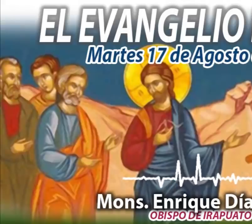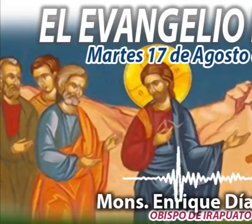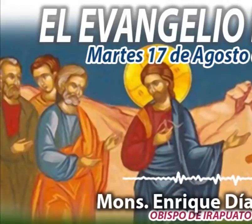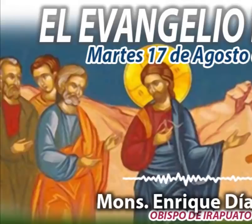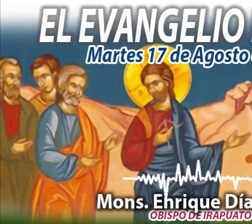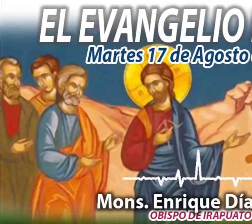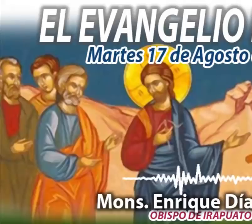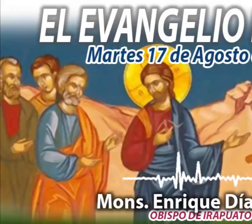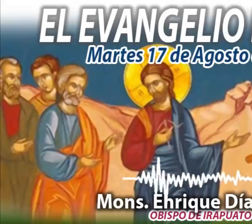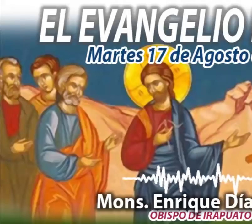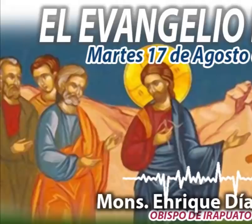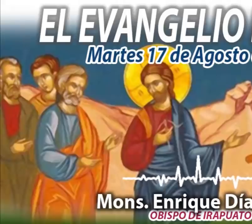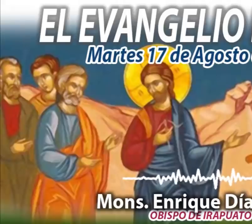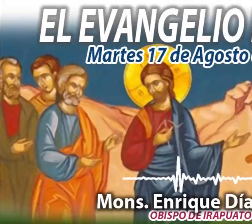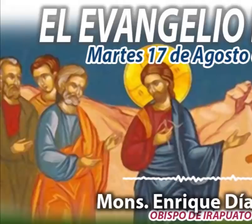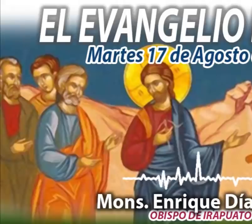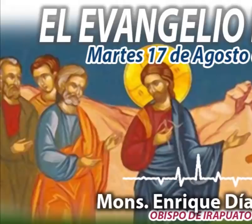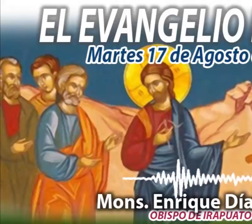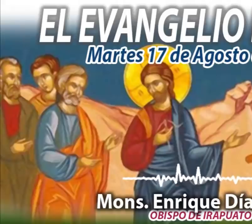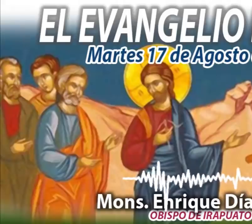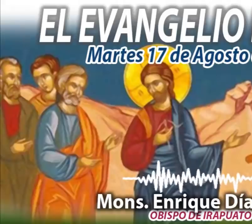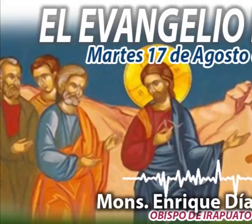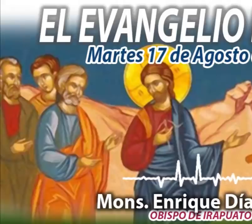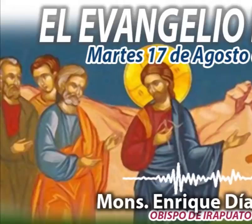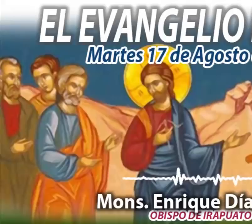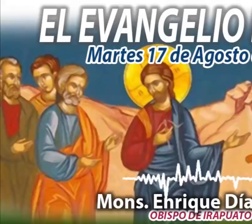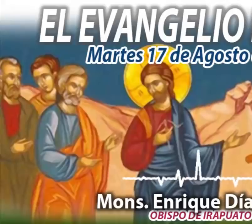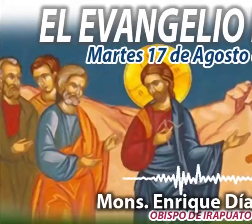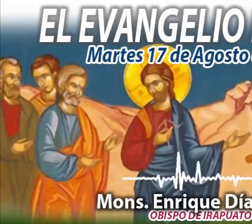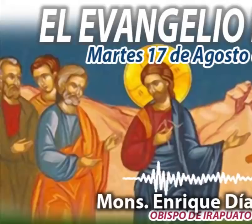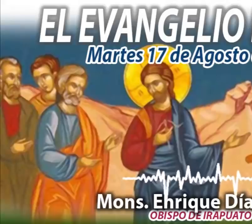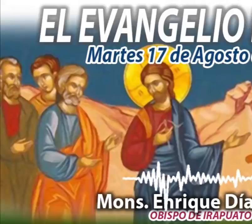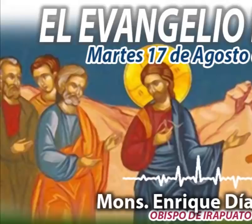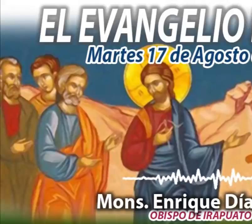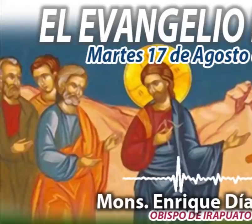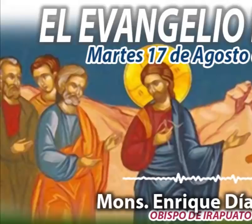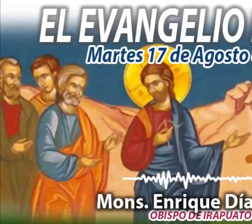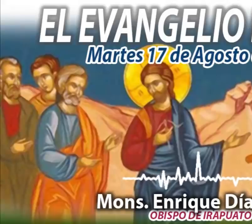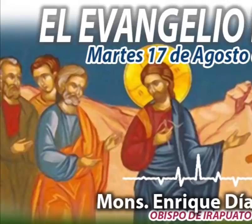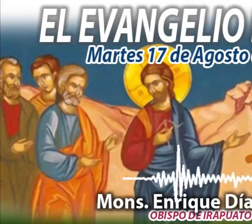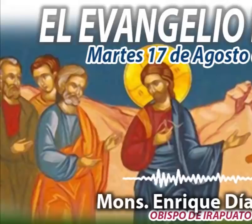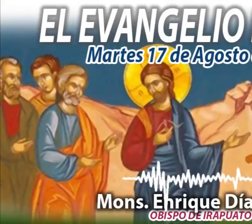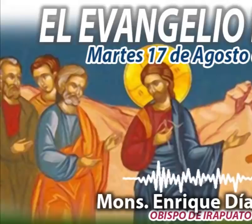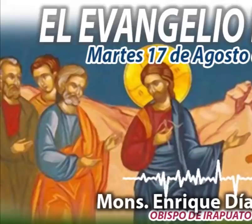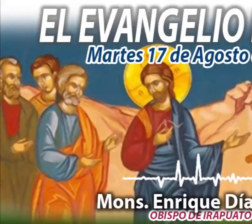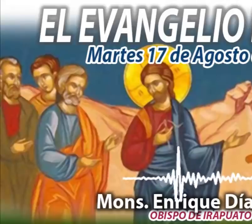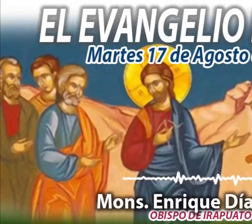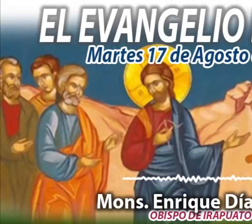Dispuso Dios en su sabiduría revelarse a sí mismo y dar a conocer el misterio de su voluntad.